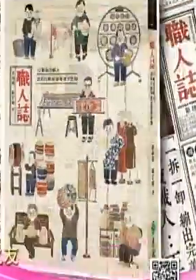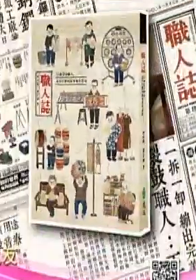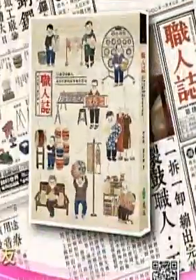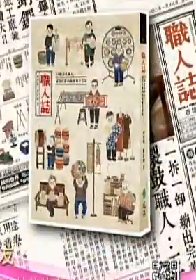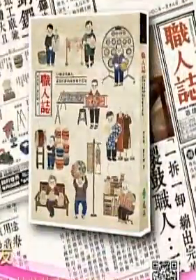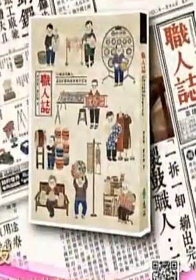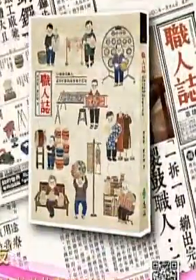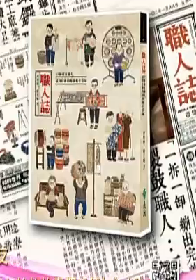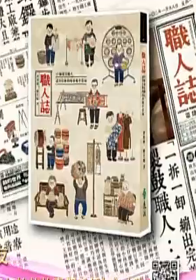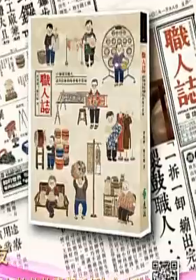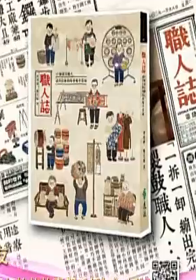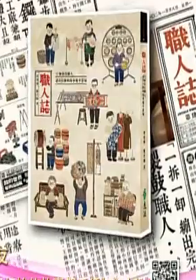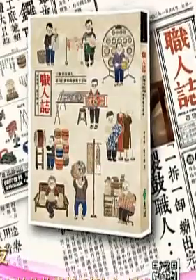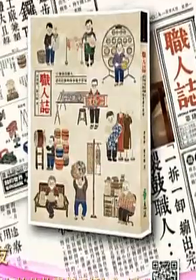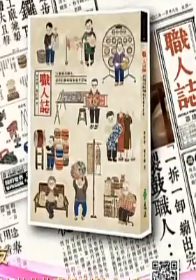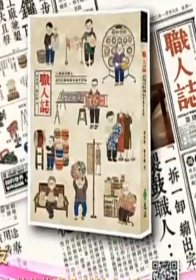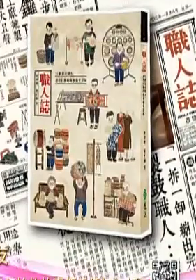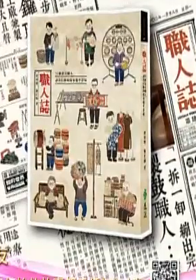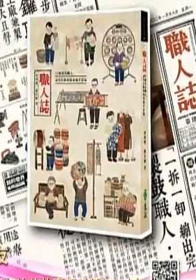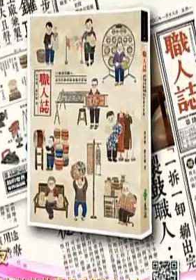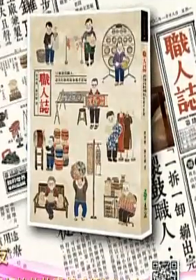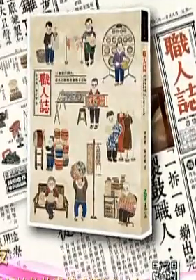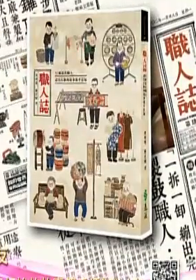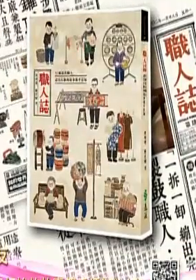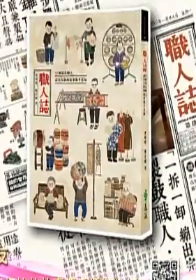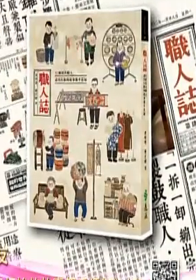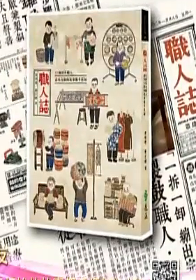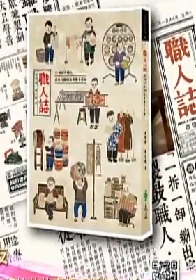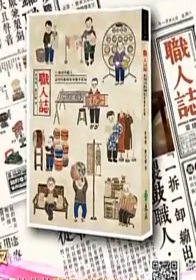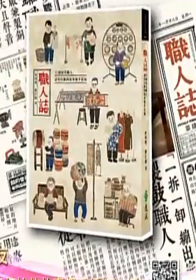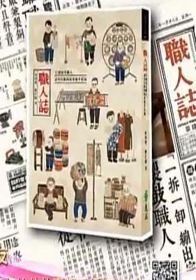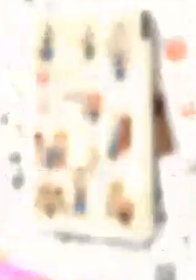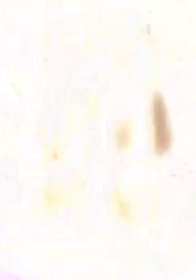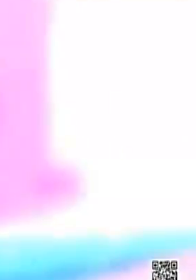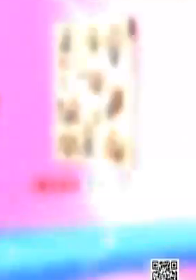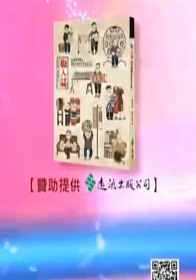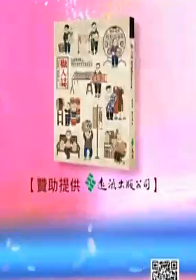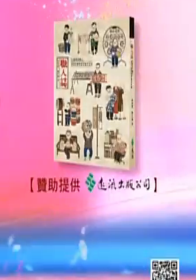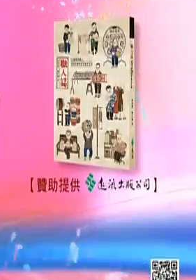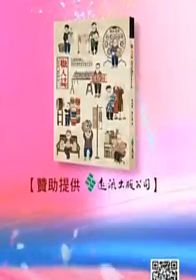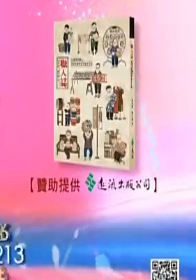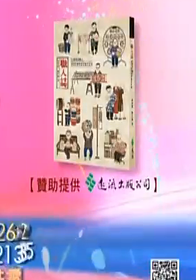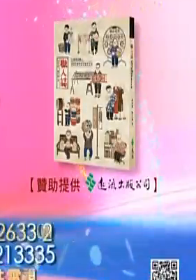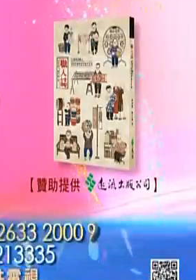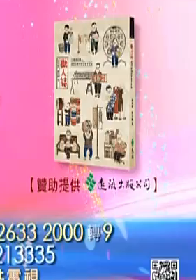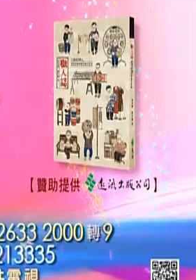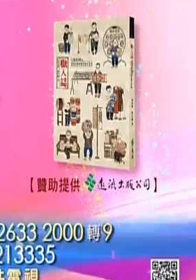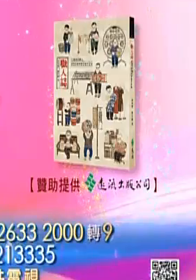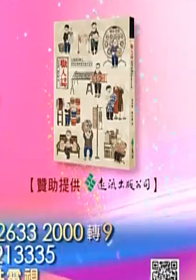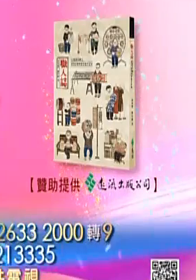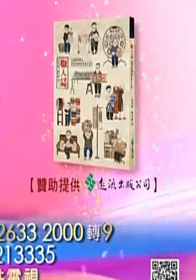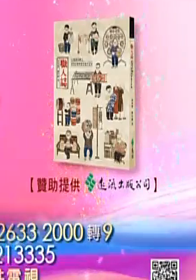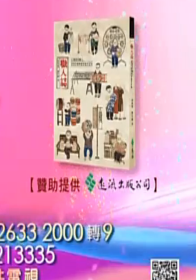款900元加入公视之友，获赠职人制书籍一本，详情可扫描 QR Code 公视网站或